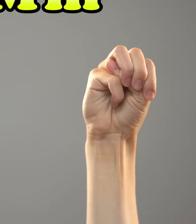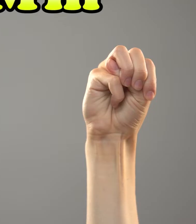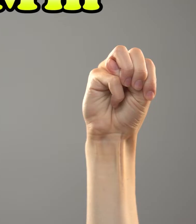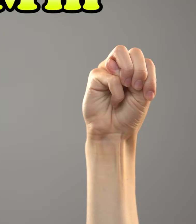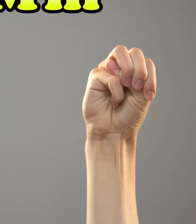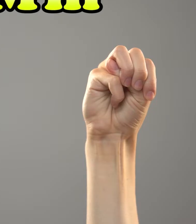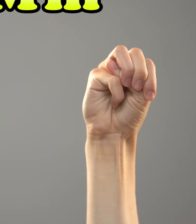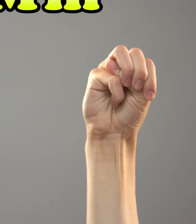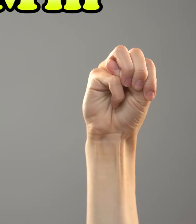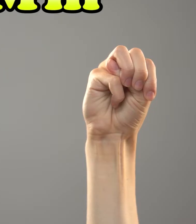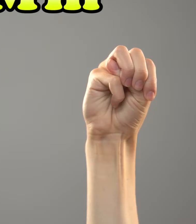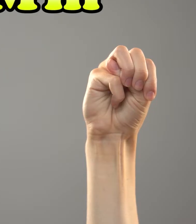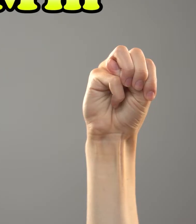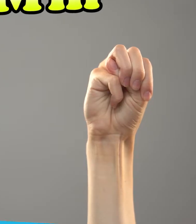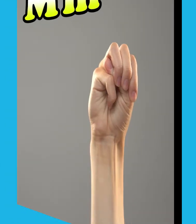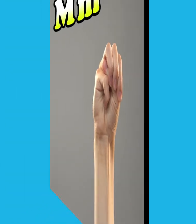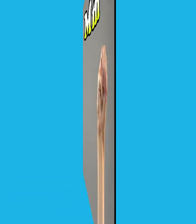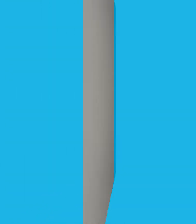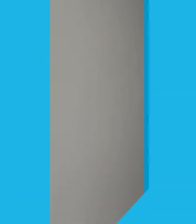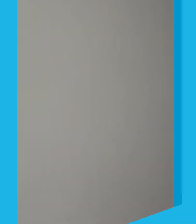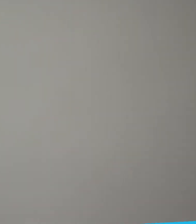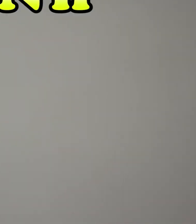月亮